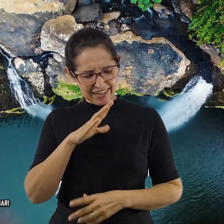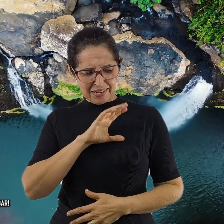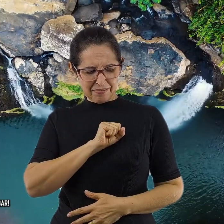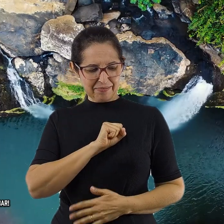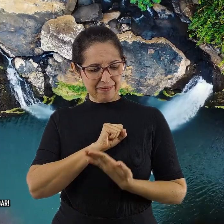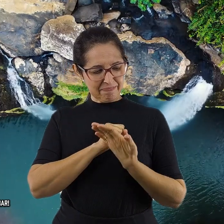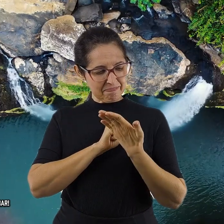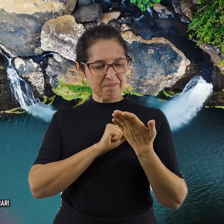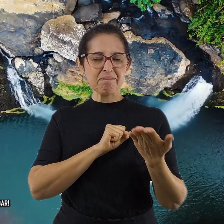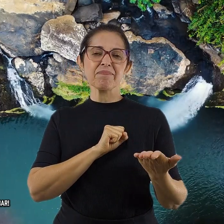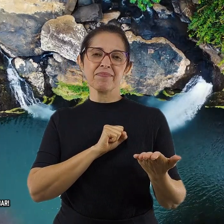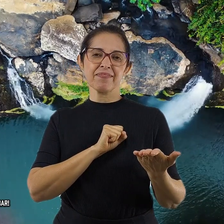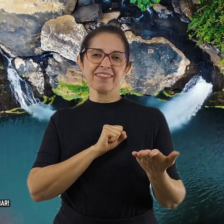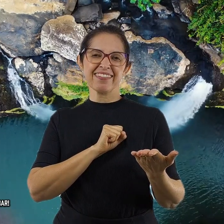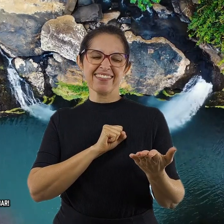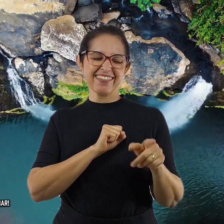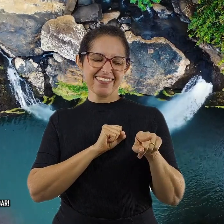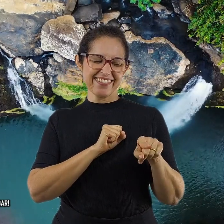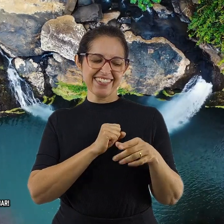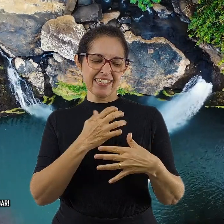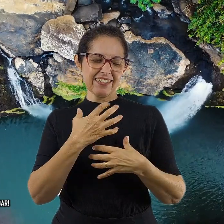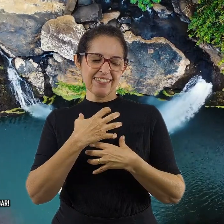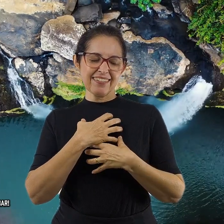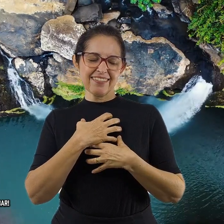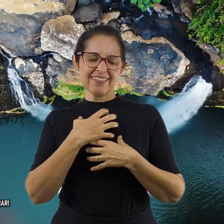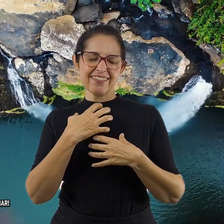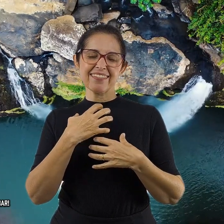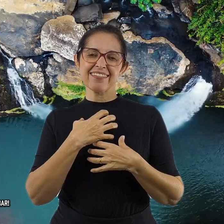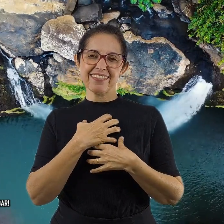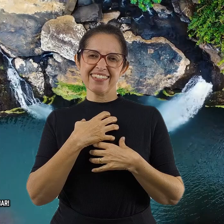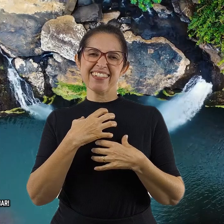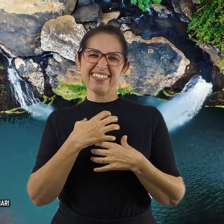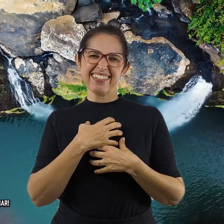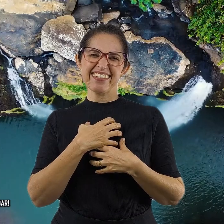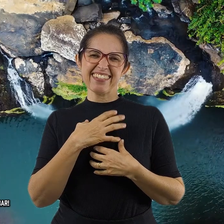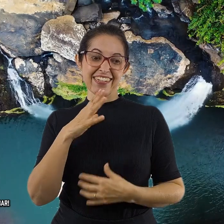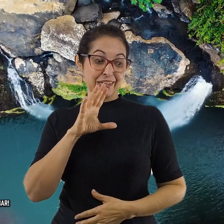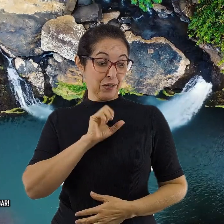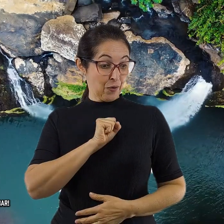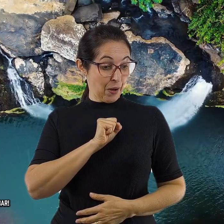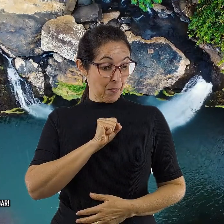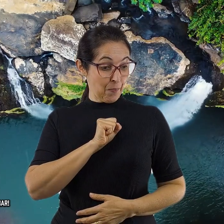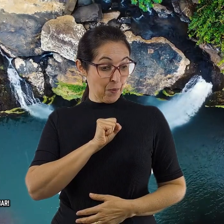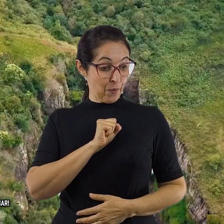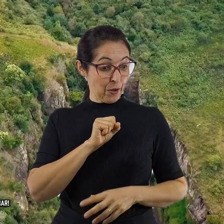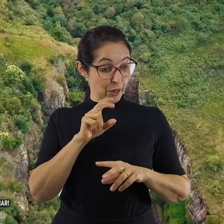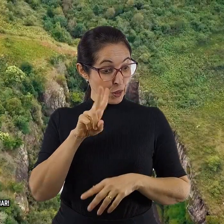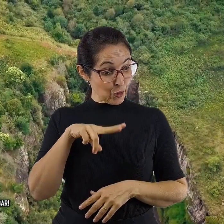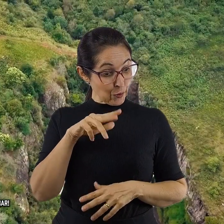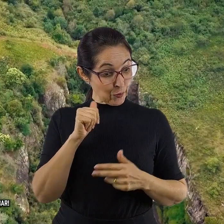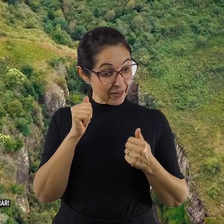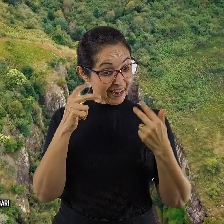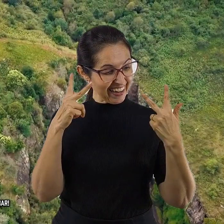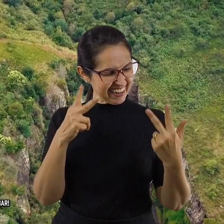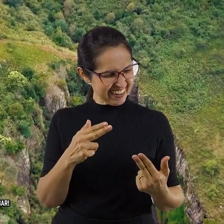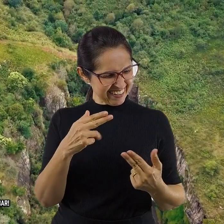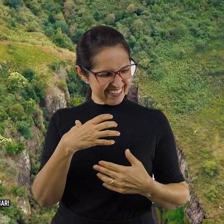amor eu quero vos fazer sentir um amor tal qual nunca antes sentiram,